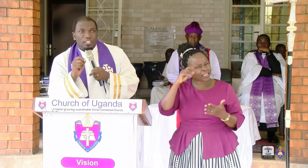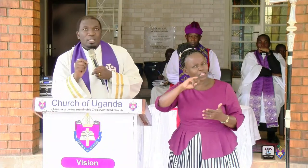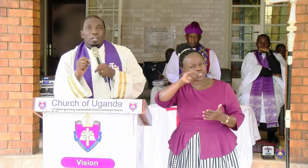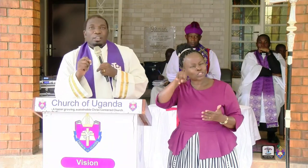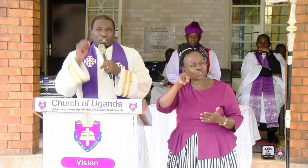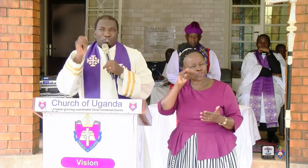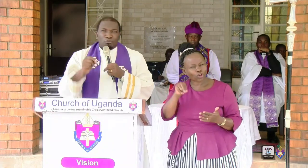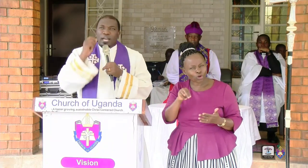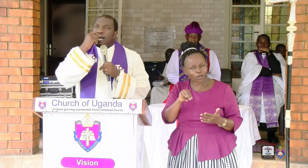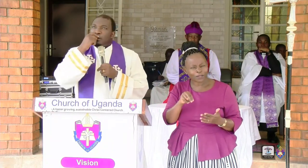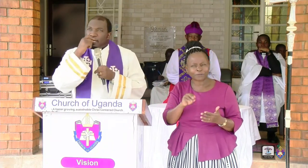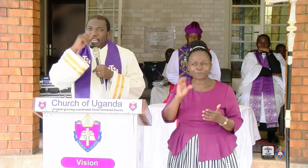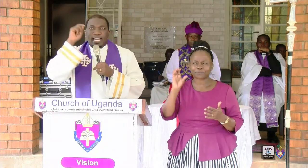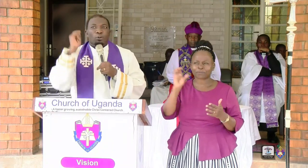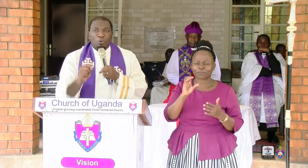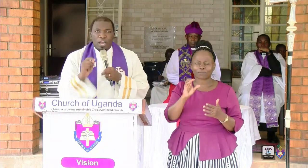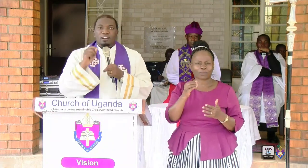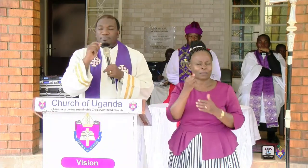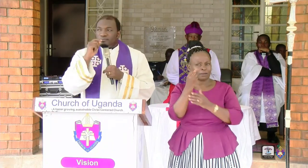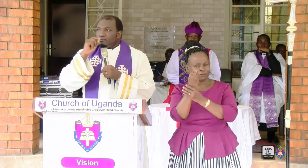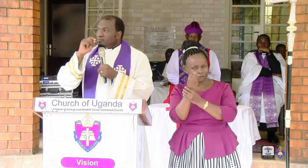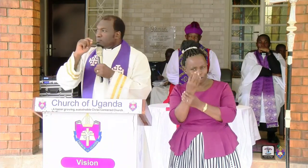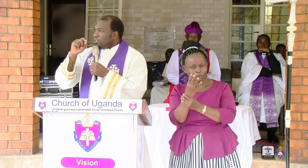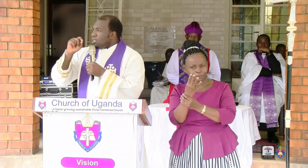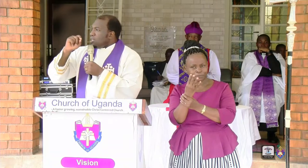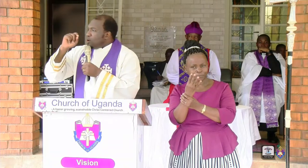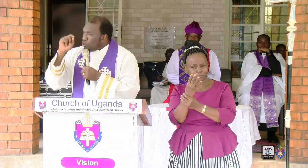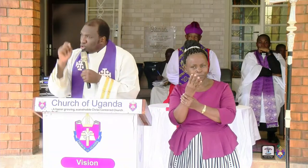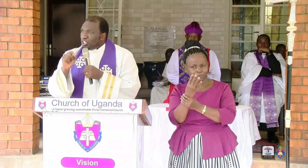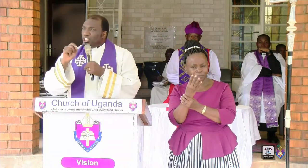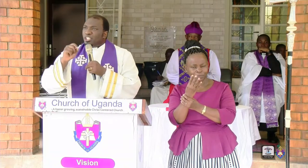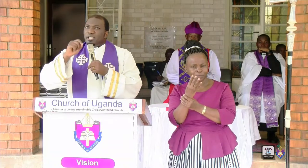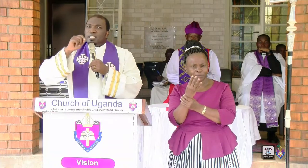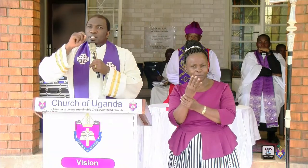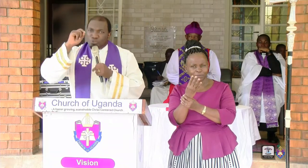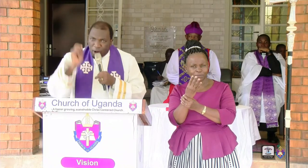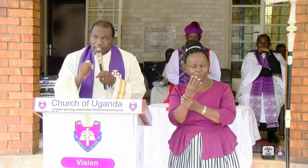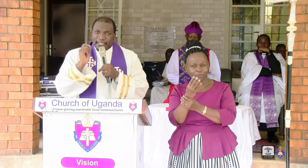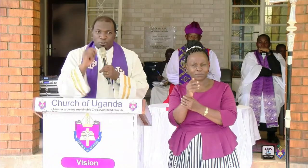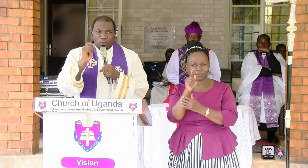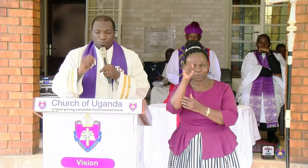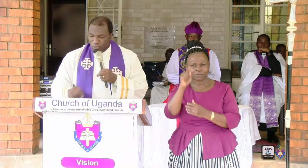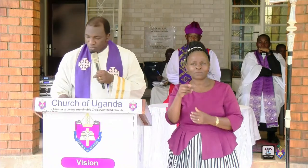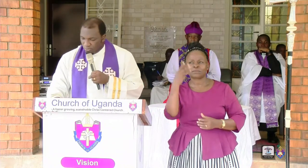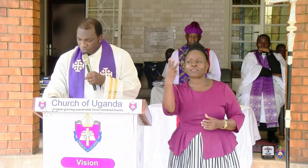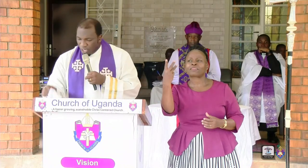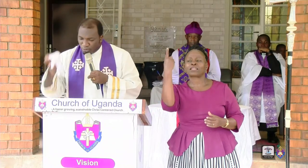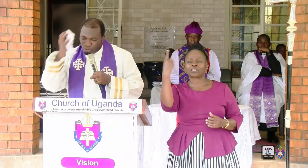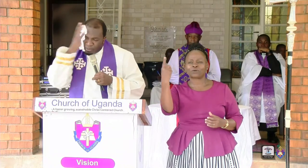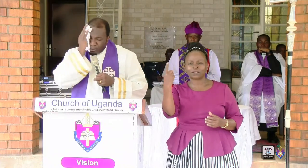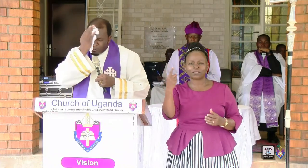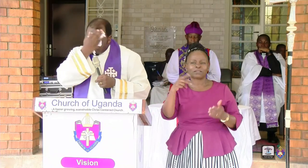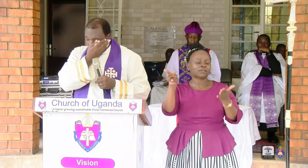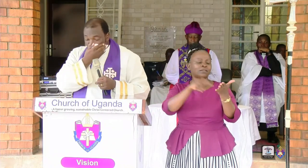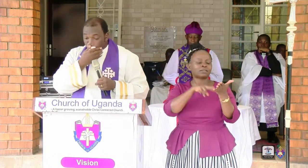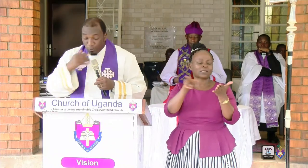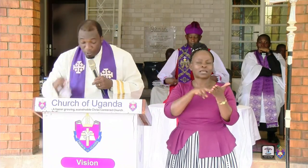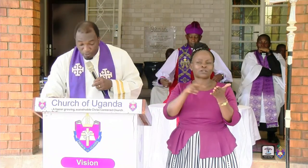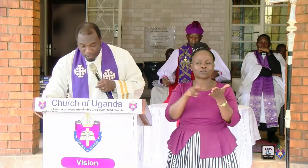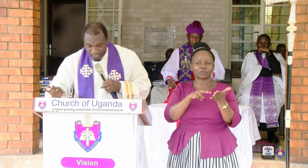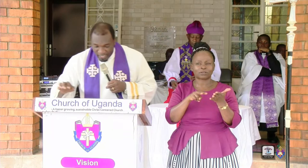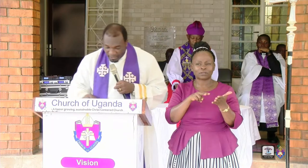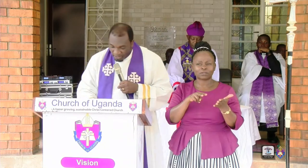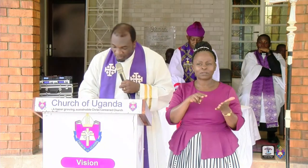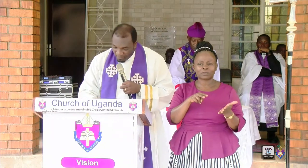enjiri essuula ya kumeka ya kuna olunyiriri lwasatu mu lumu. Katusomewo wano